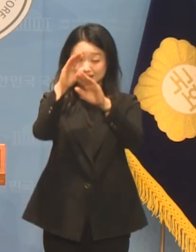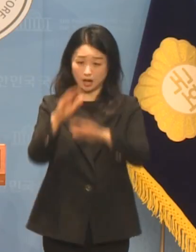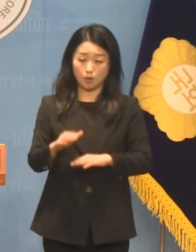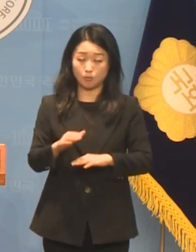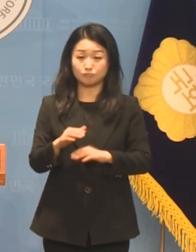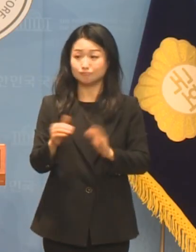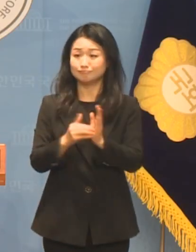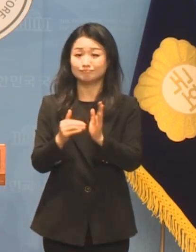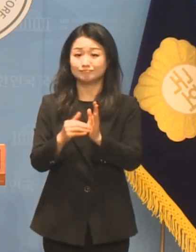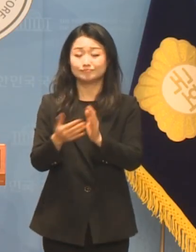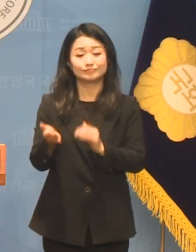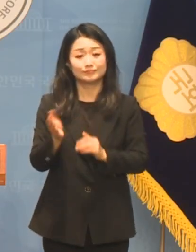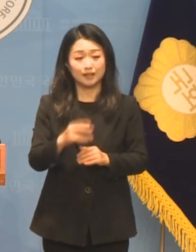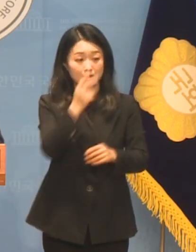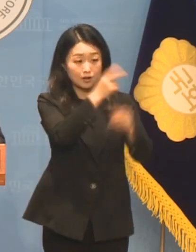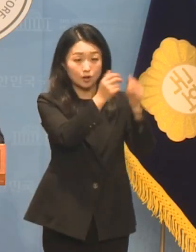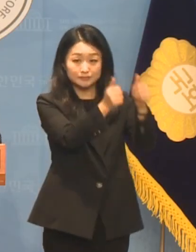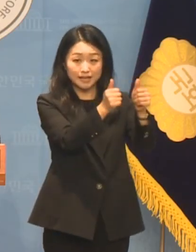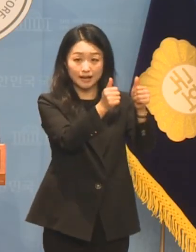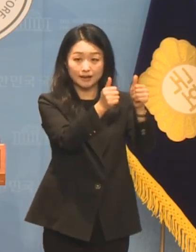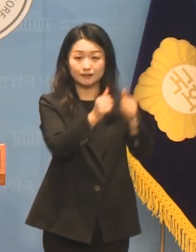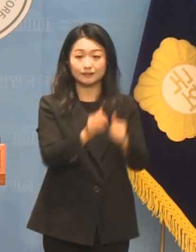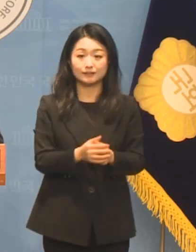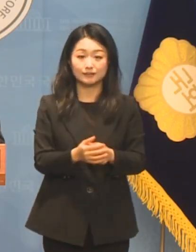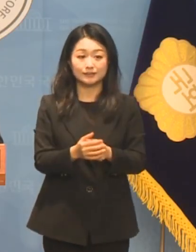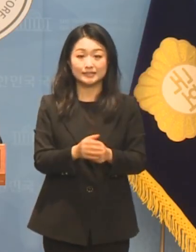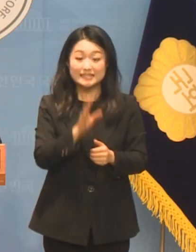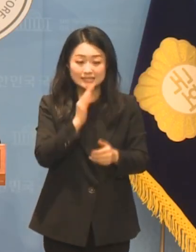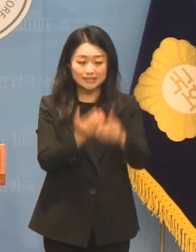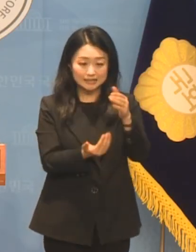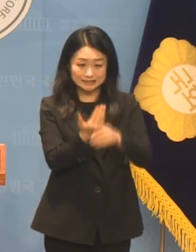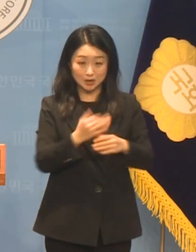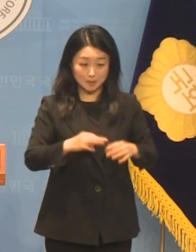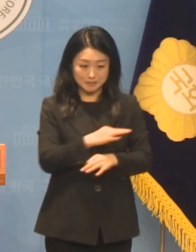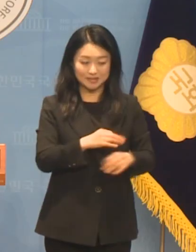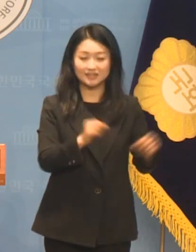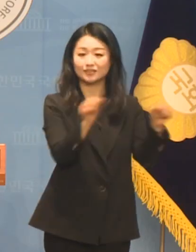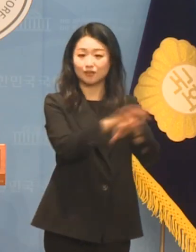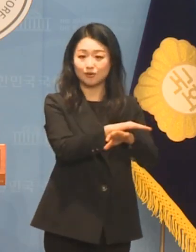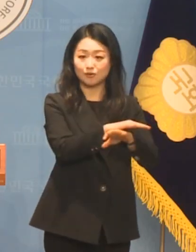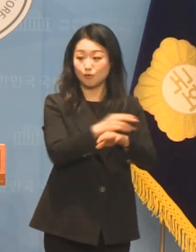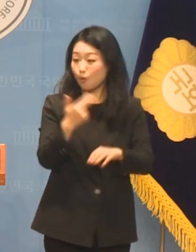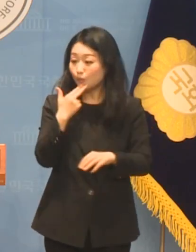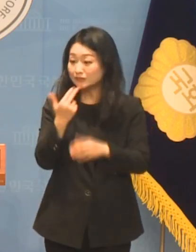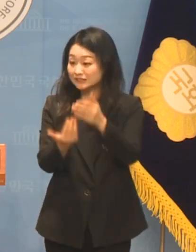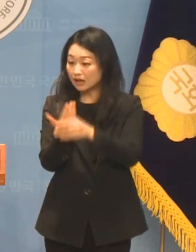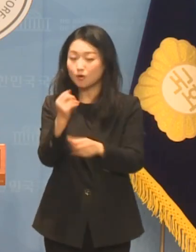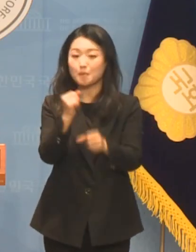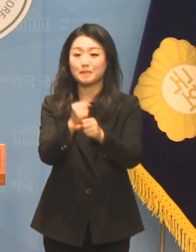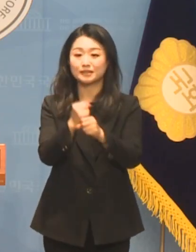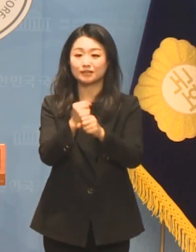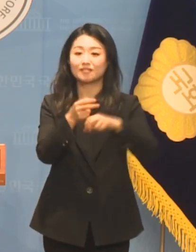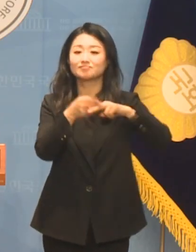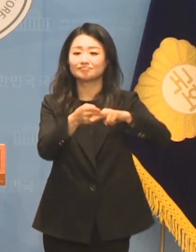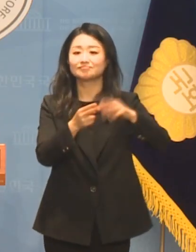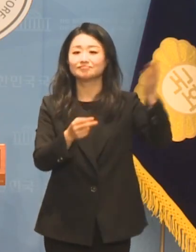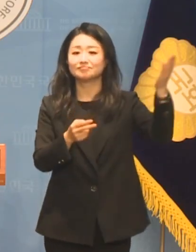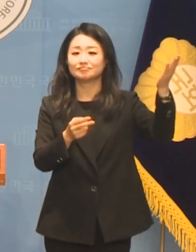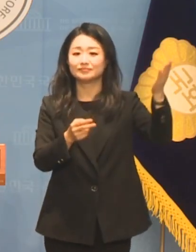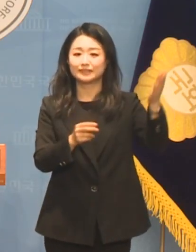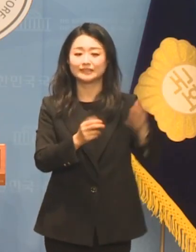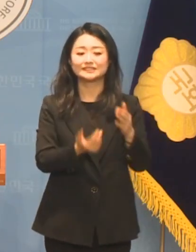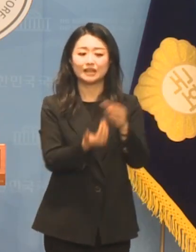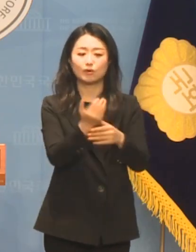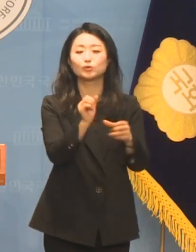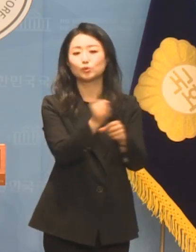전부입니다. 그런데도 검찰은 있는 사건은 덮고 없는 사건은 만들었습니다. 검찰의 전형적인 사건